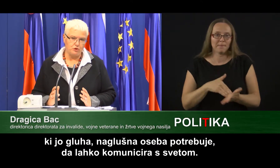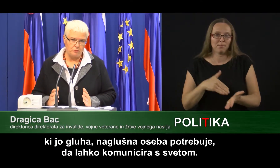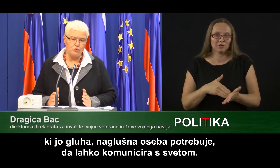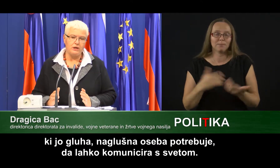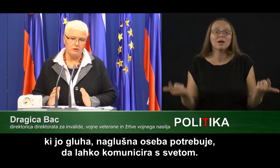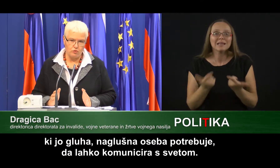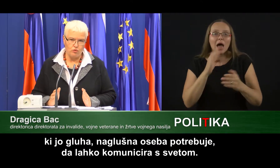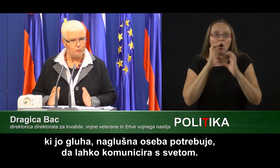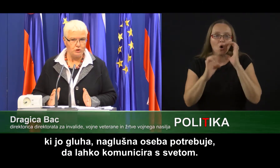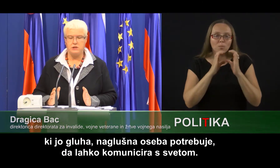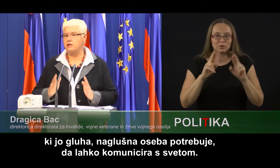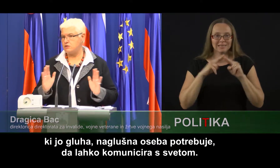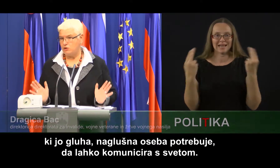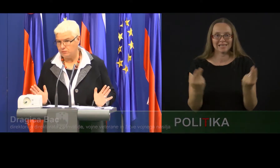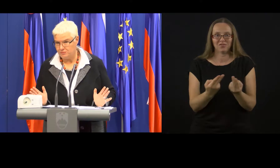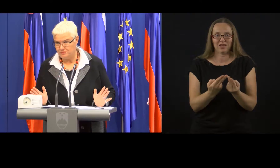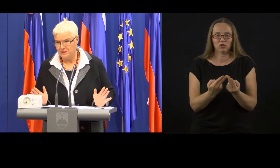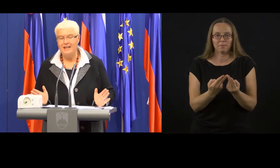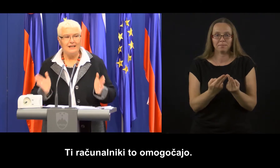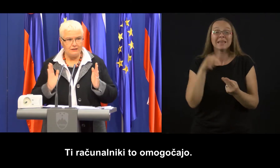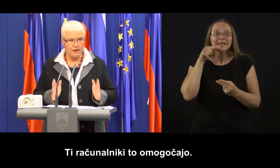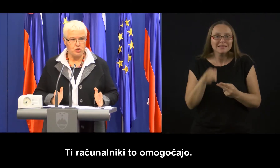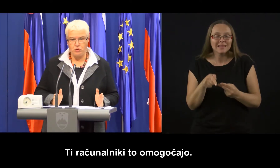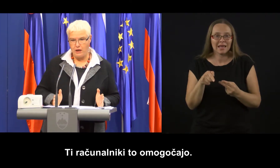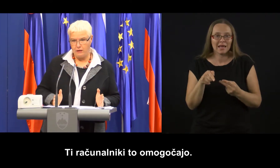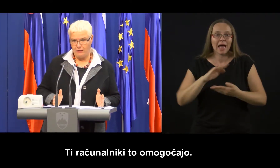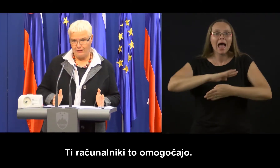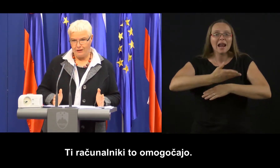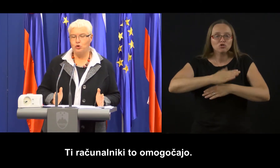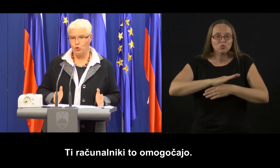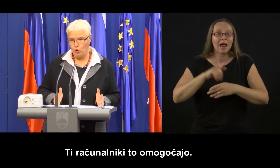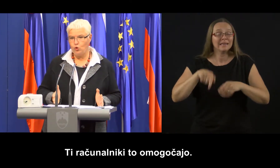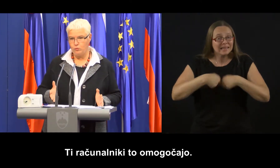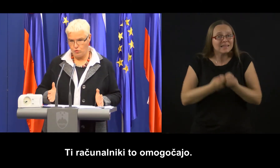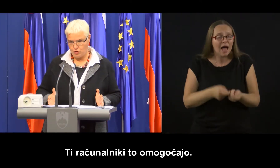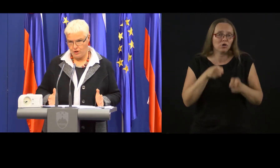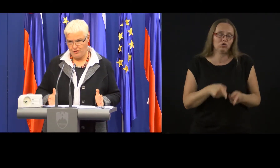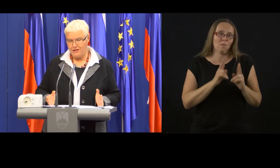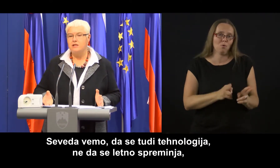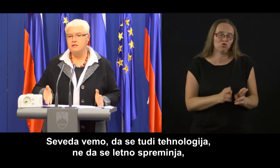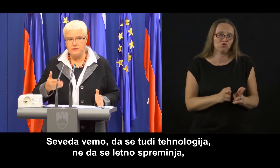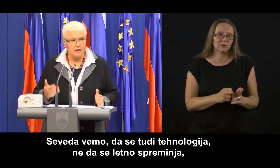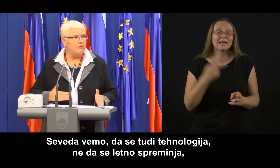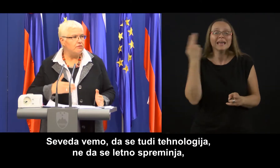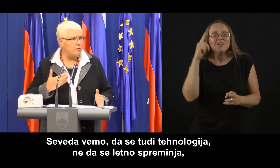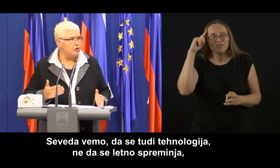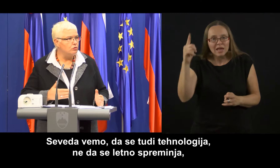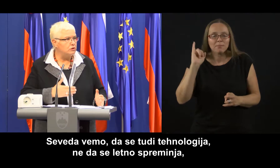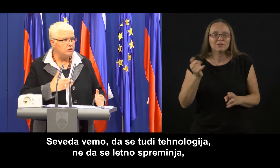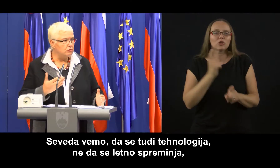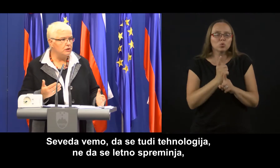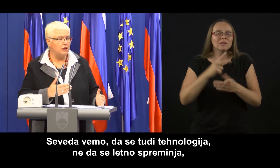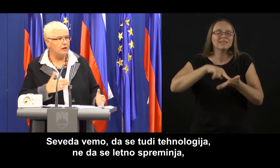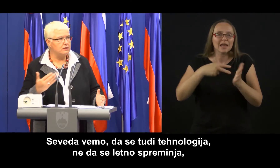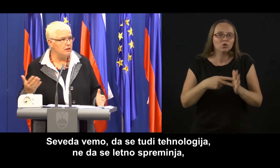naglušna oseba potrebuje, da lahko komunicira s svetom. Te računalniki, to omogočajo. Seveda, vemo, da